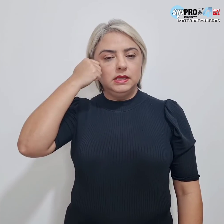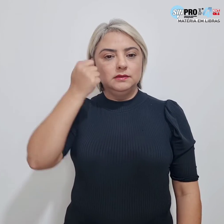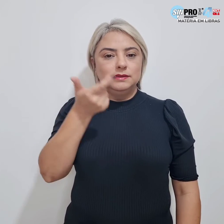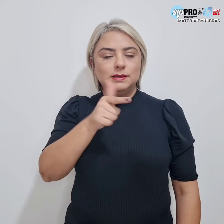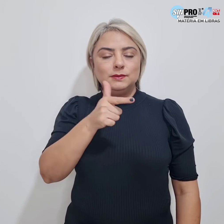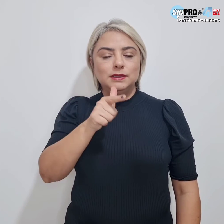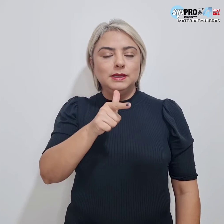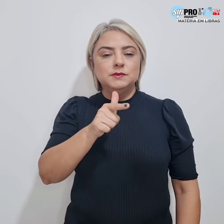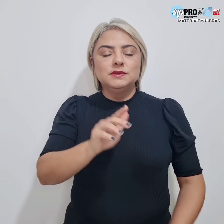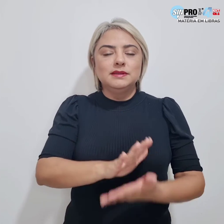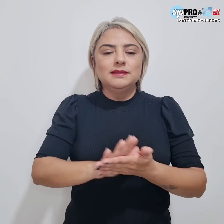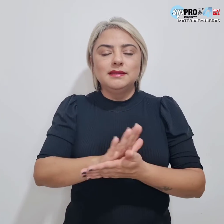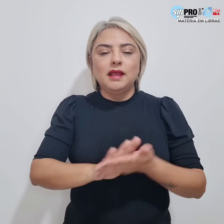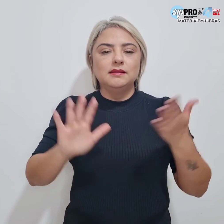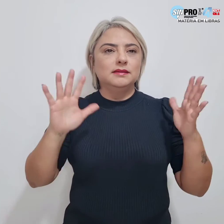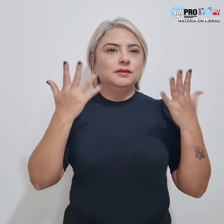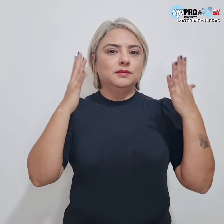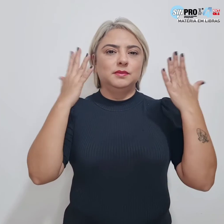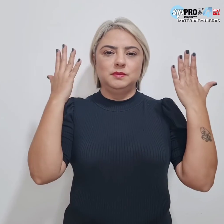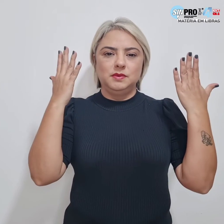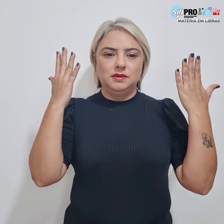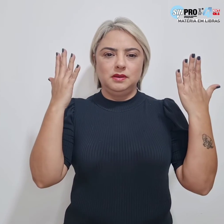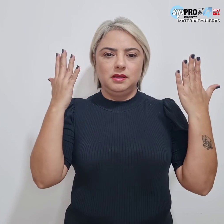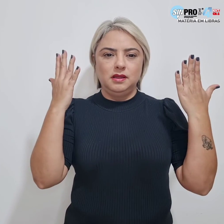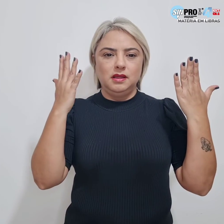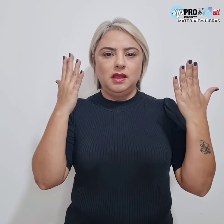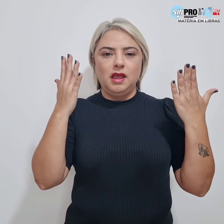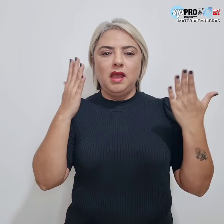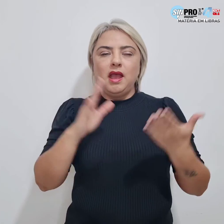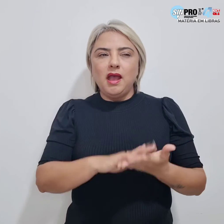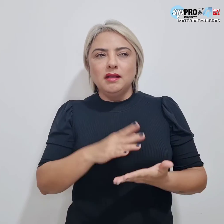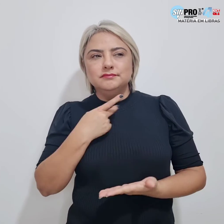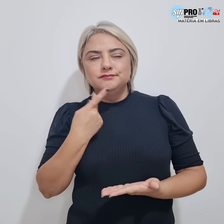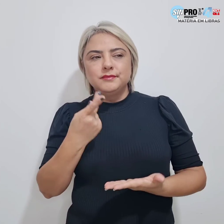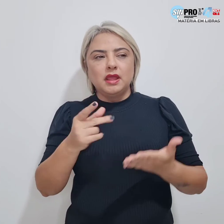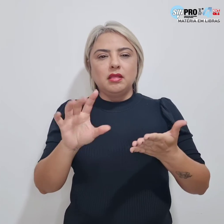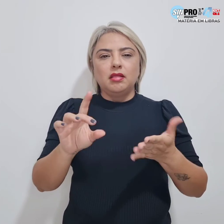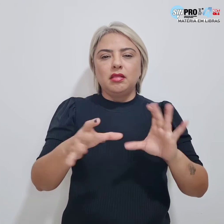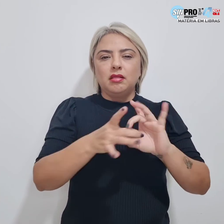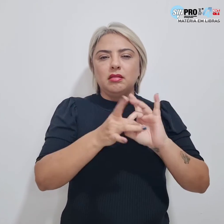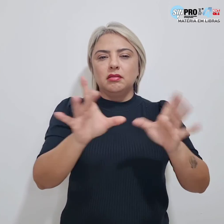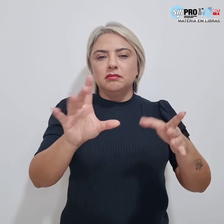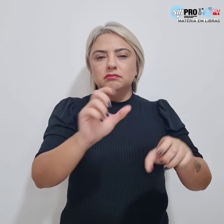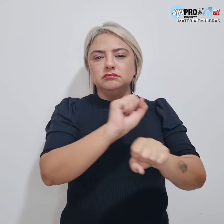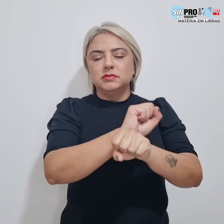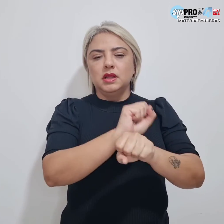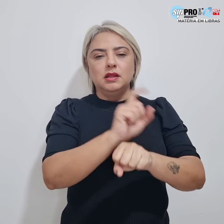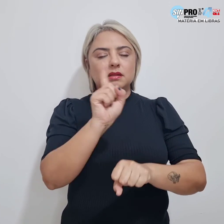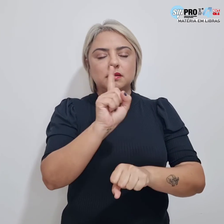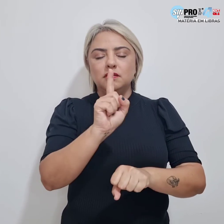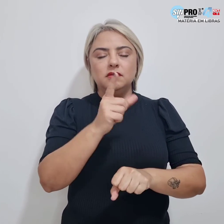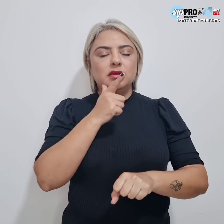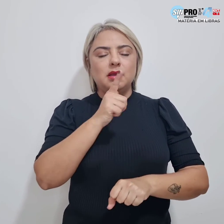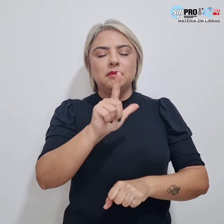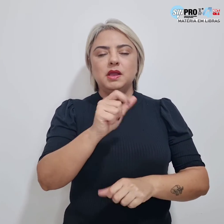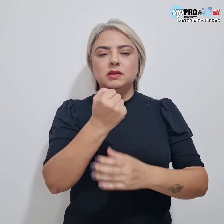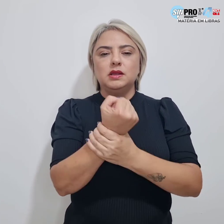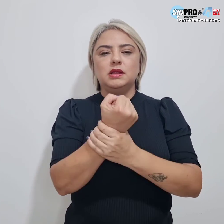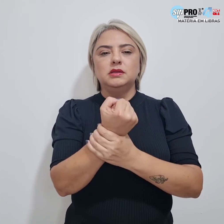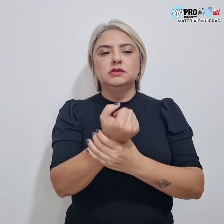para comemorar. A suposta abolição da escravização não foi capaz de garantir a inserção efetiva da